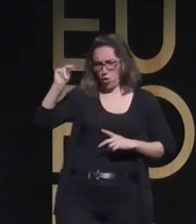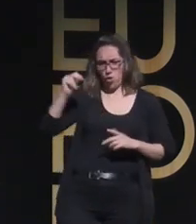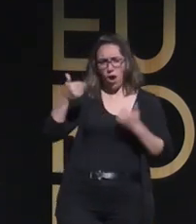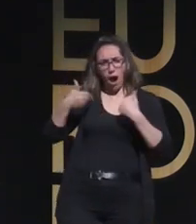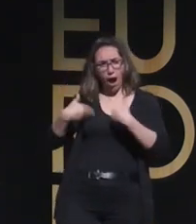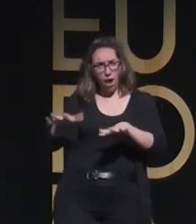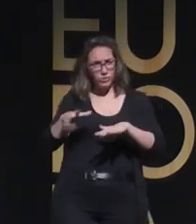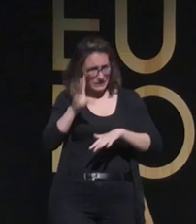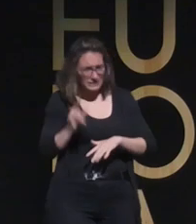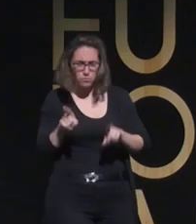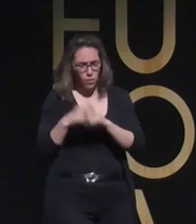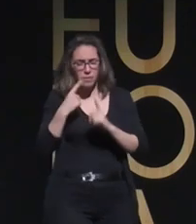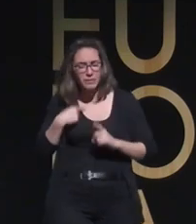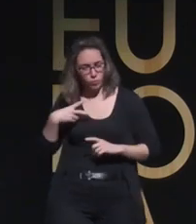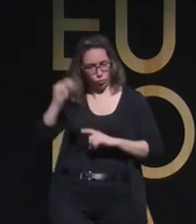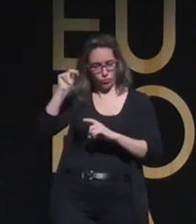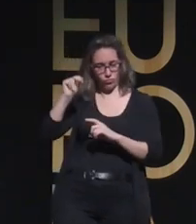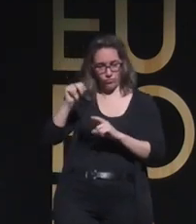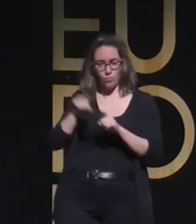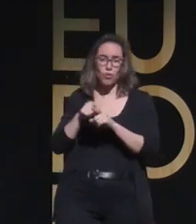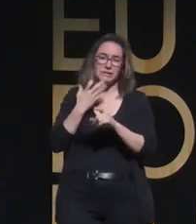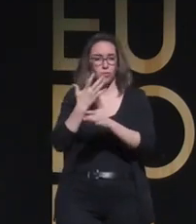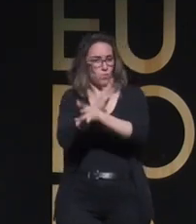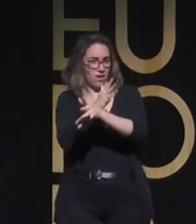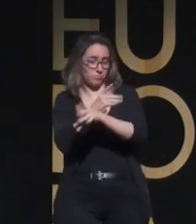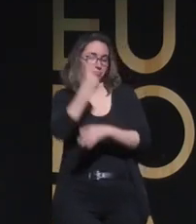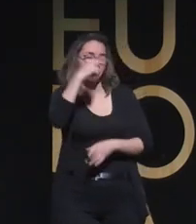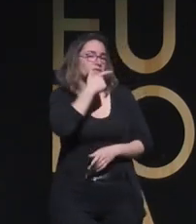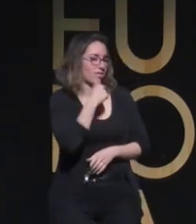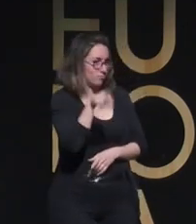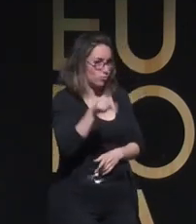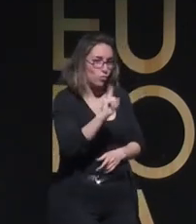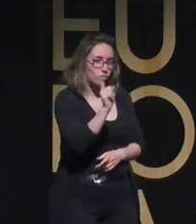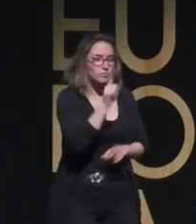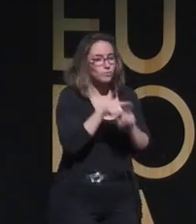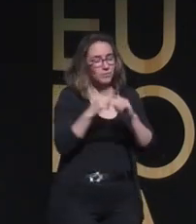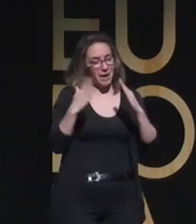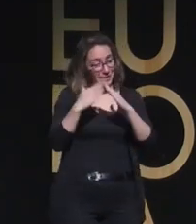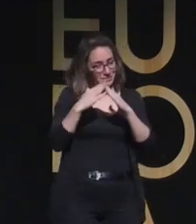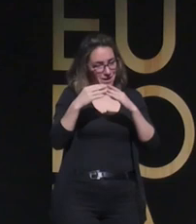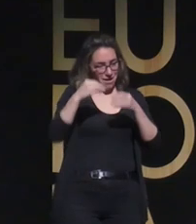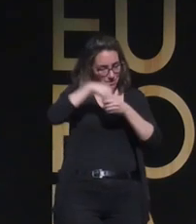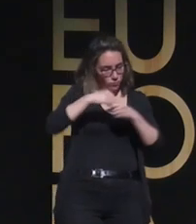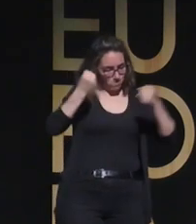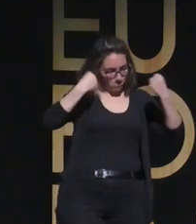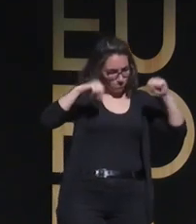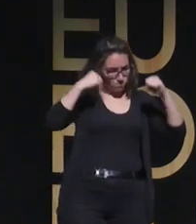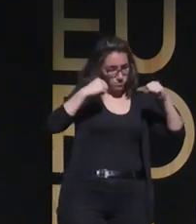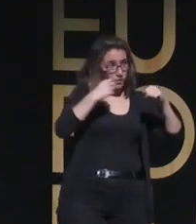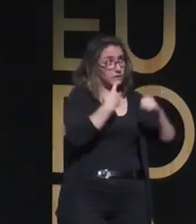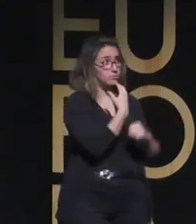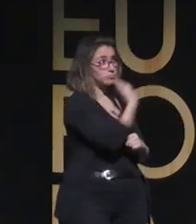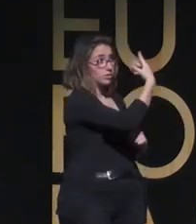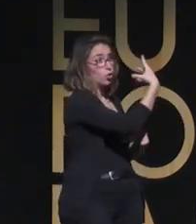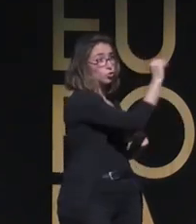pero fállame. Entiéndeme un poco el juego, ¿eh? No quiero decir que esto sea tan fácil, sino que empezar por casa, que se dé cuenta que igual fallar a alguien no